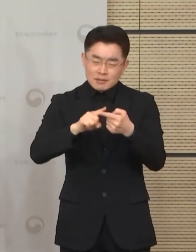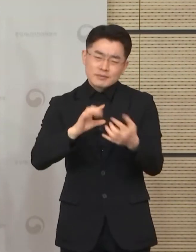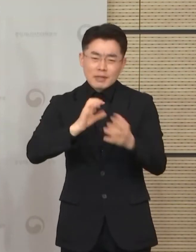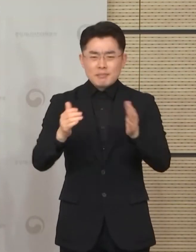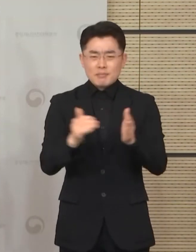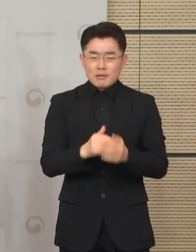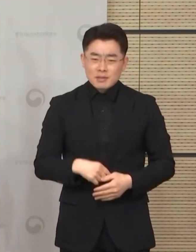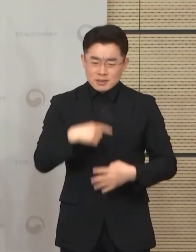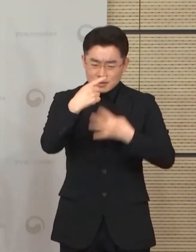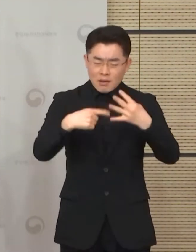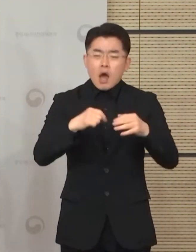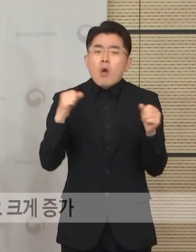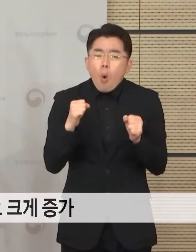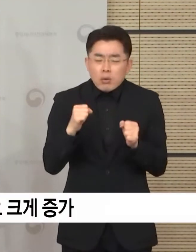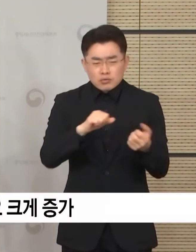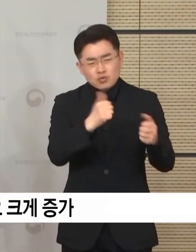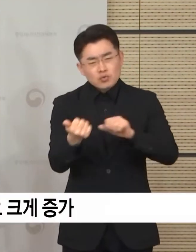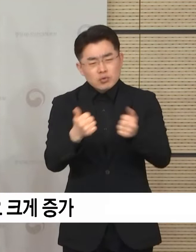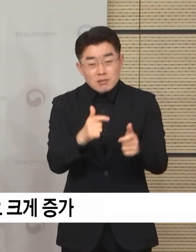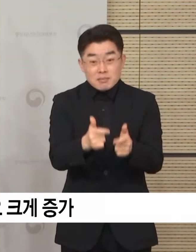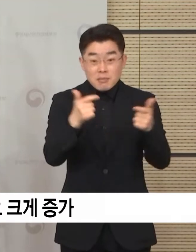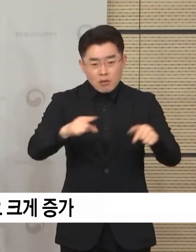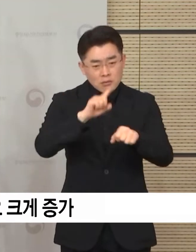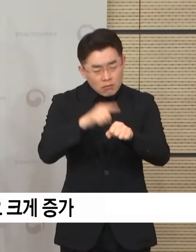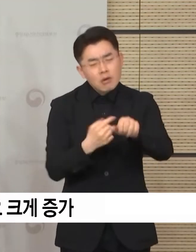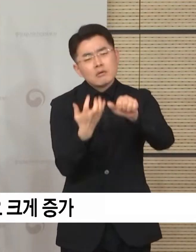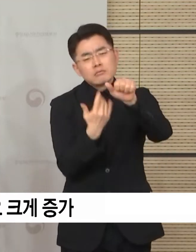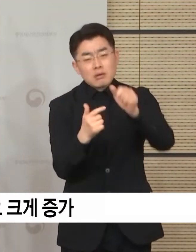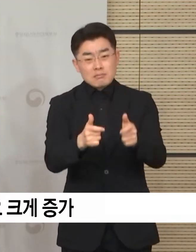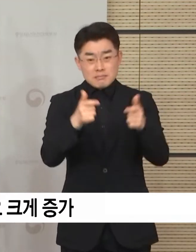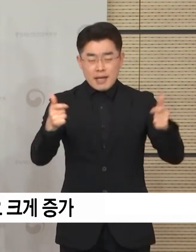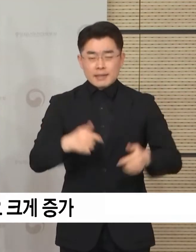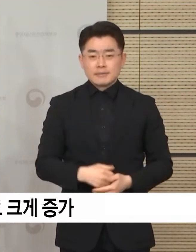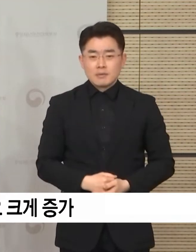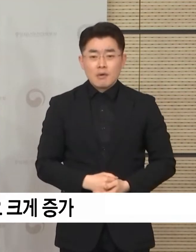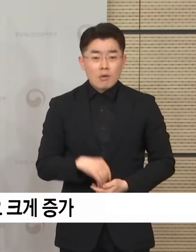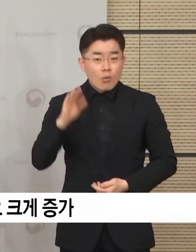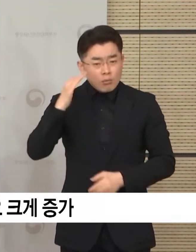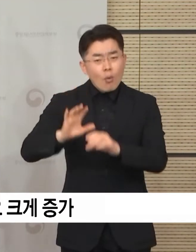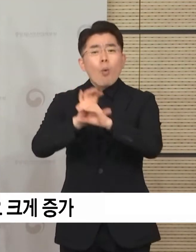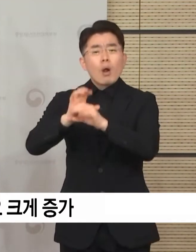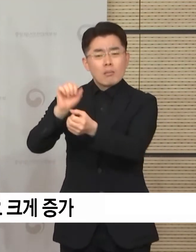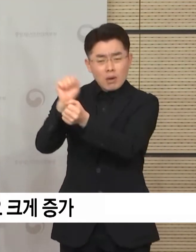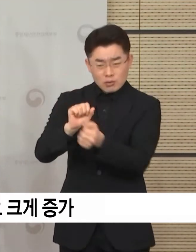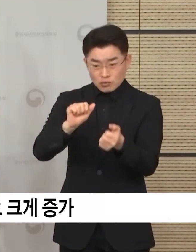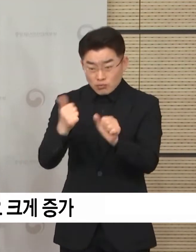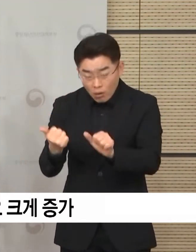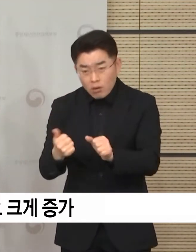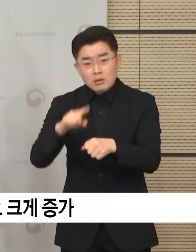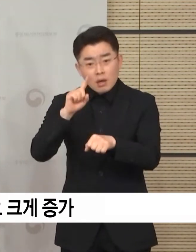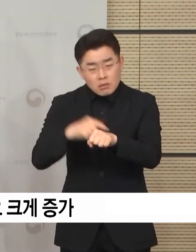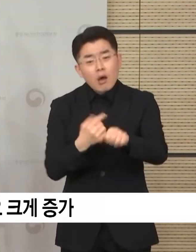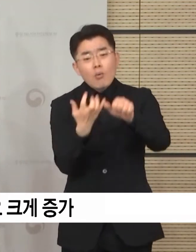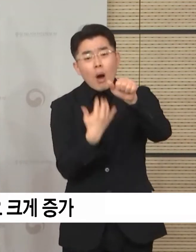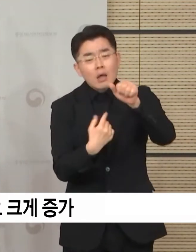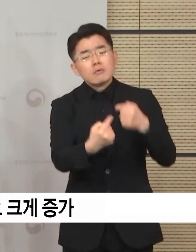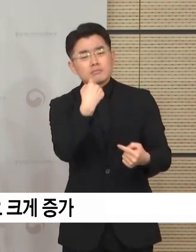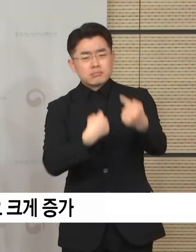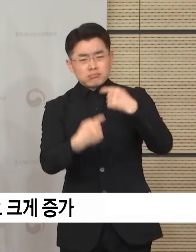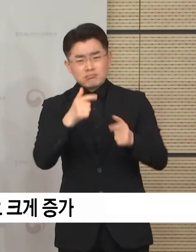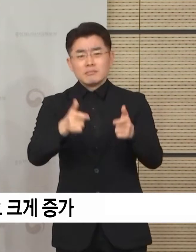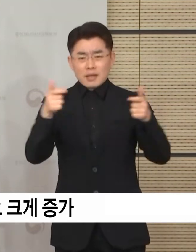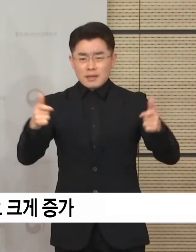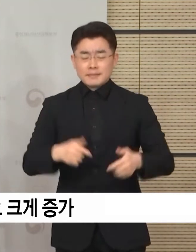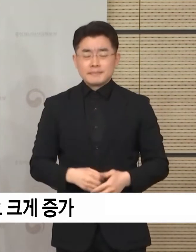평소 동절기에 화장 수요가 커지는 상황에서 고른 아 사망자가 더해지며 최근 화장 수요가 크게 증가하고